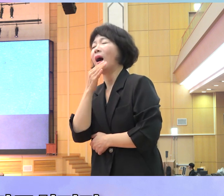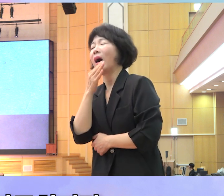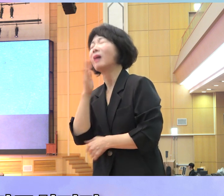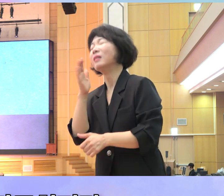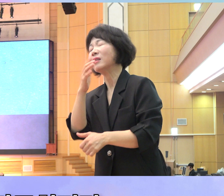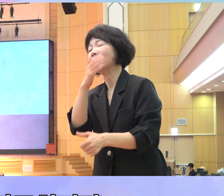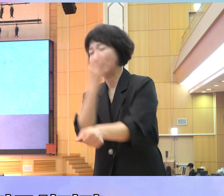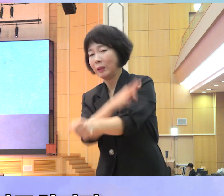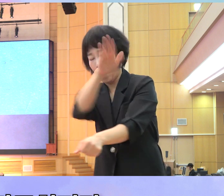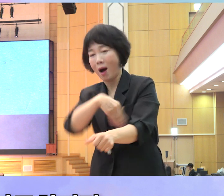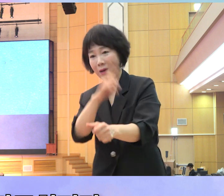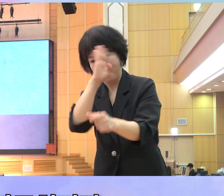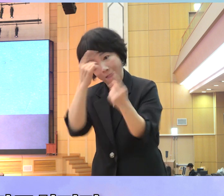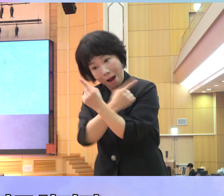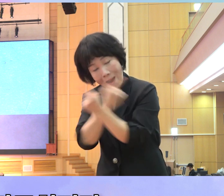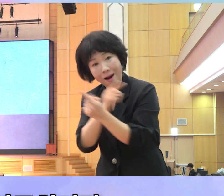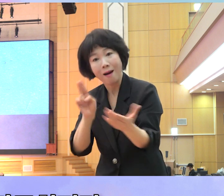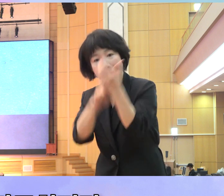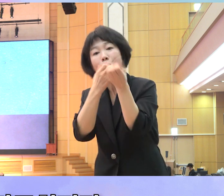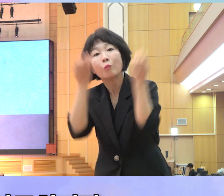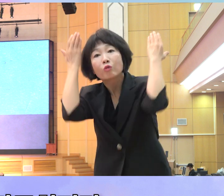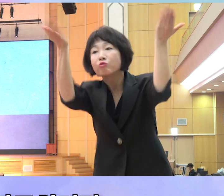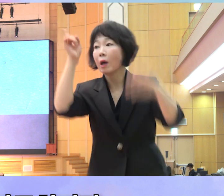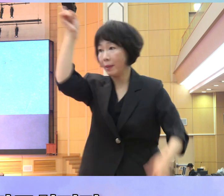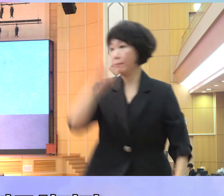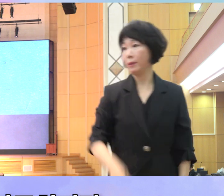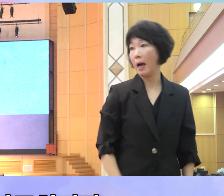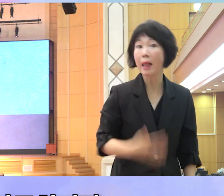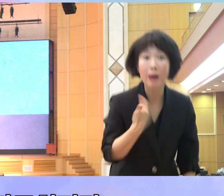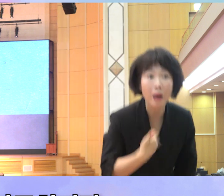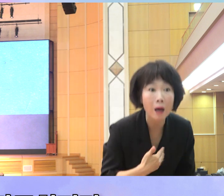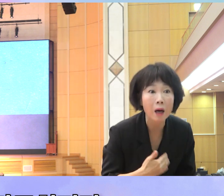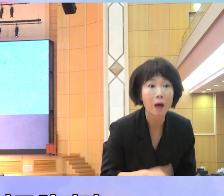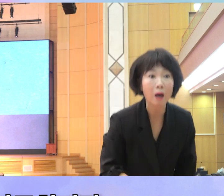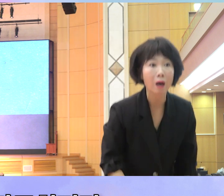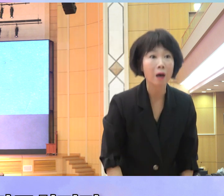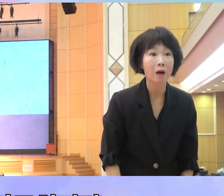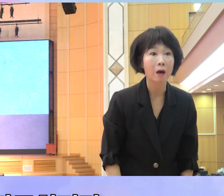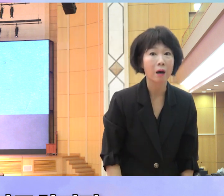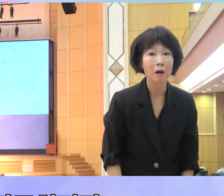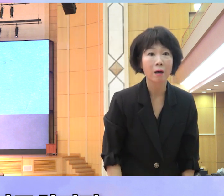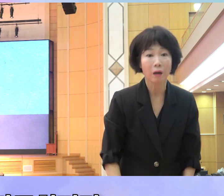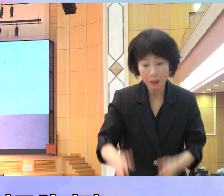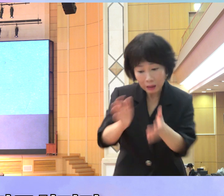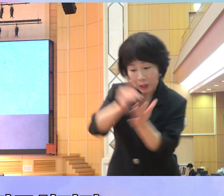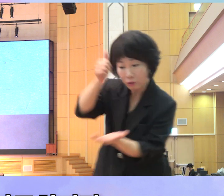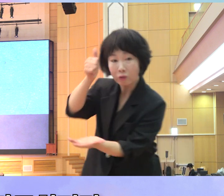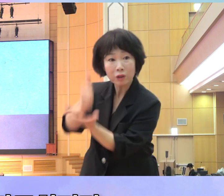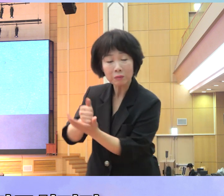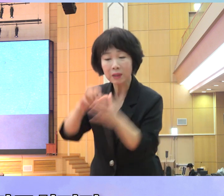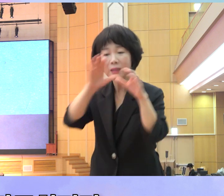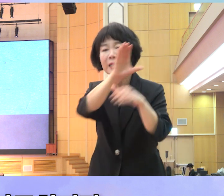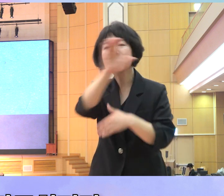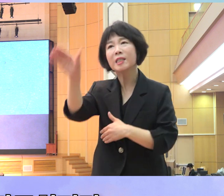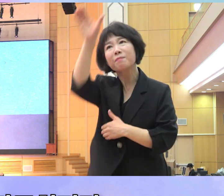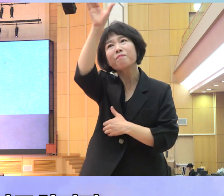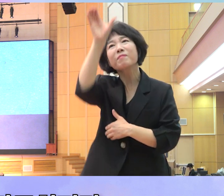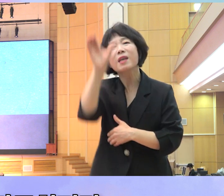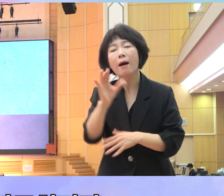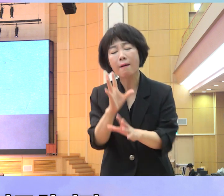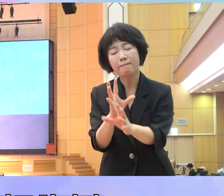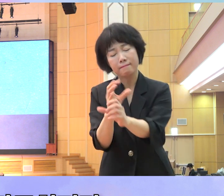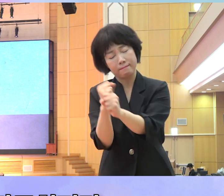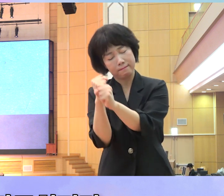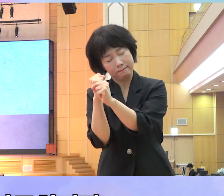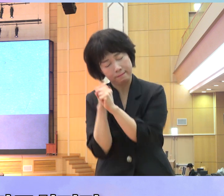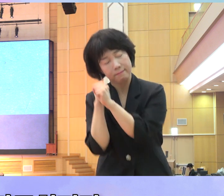따라다니는 사람들도 있겠지만 어쨌든 예수님을 쫓아다니는 사람이니까 예수님은 지금 십자가를 지시기 위한 그런 과정 속에 있는